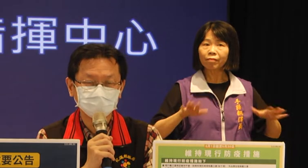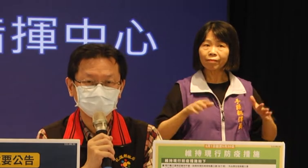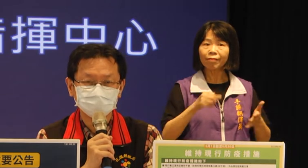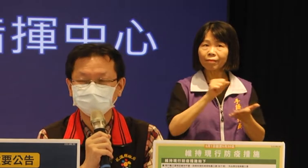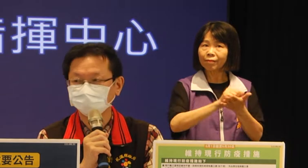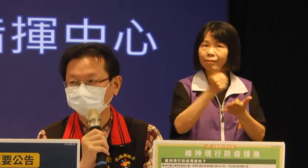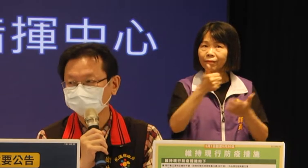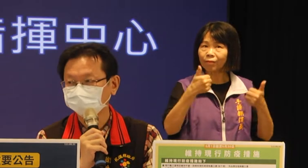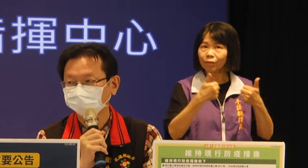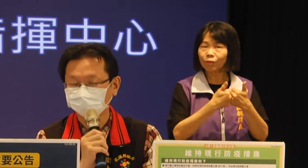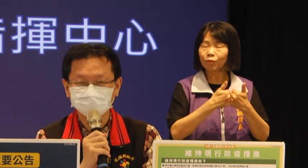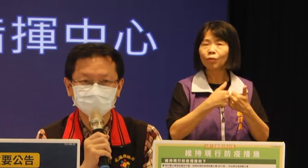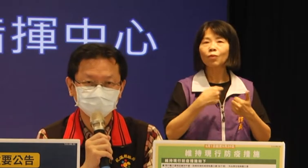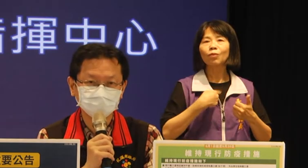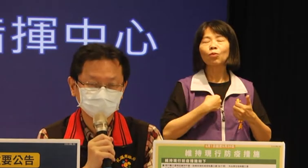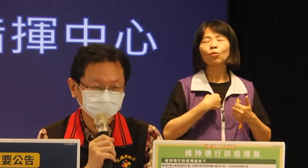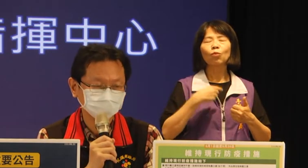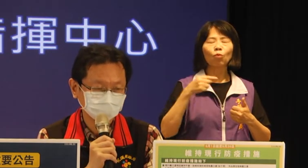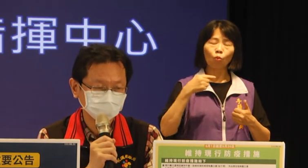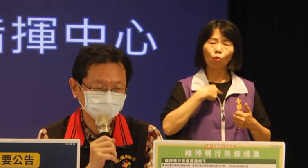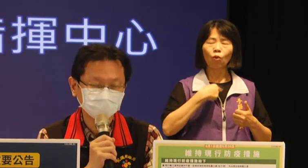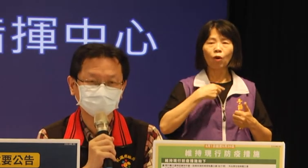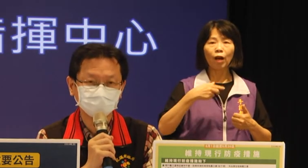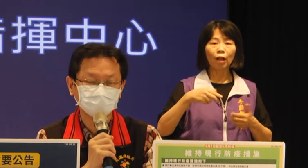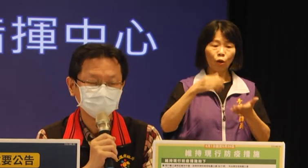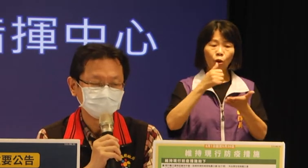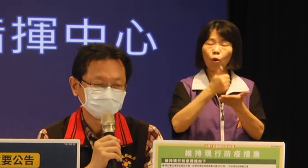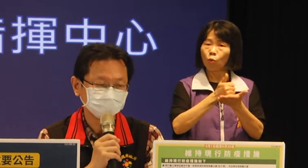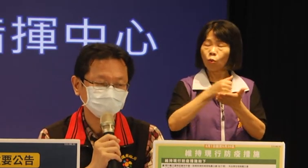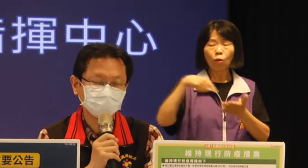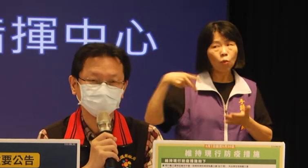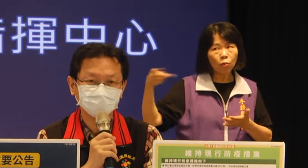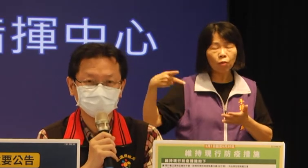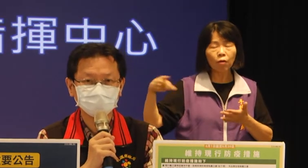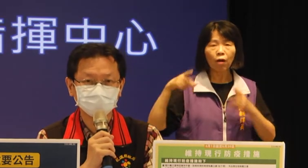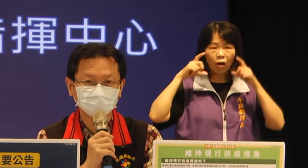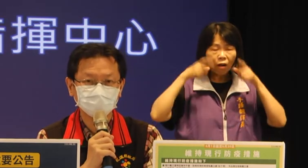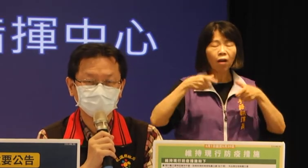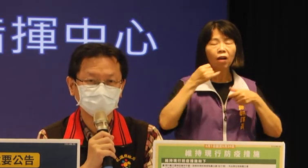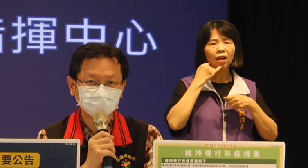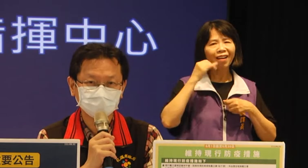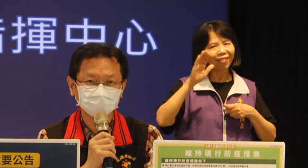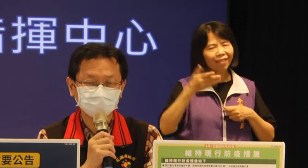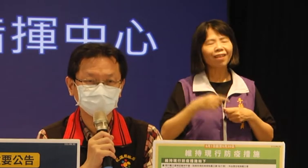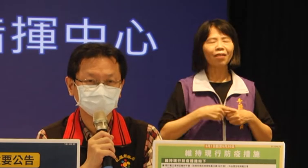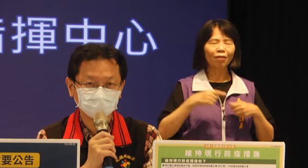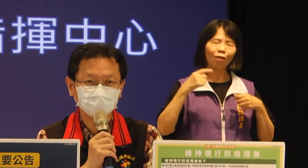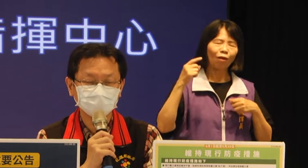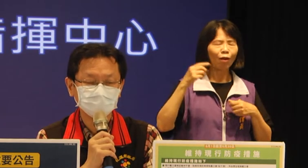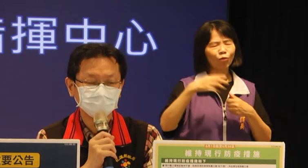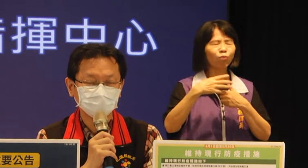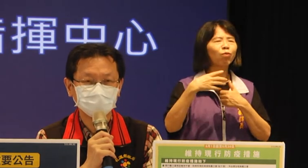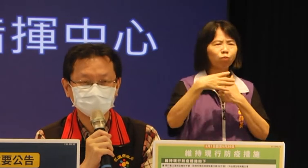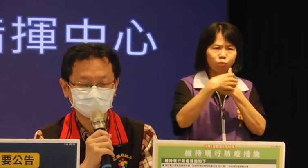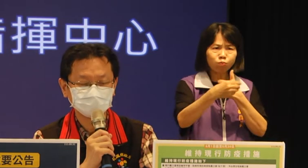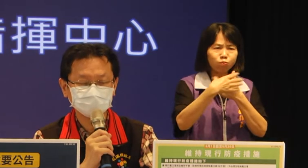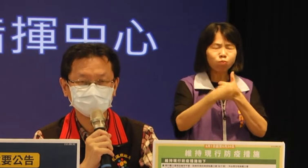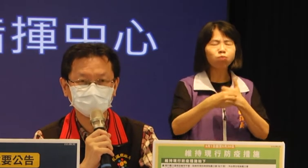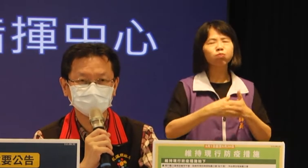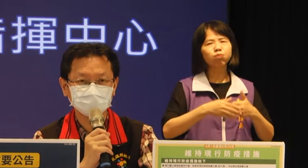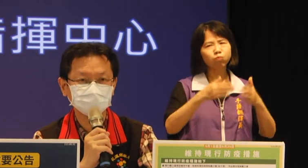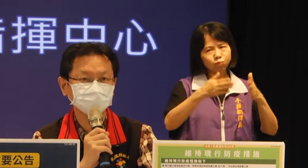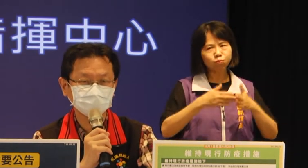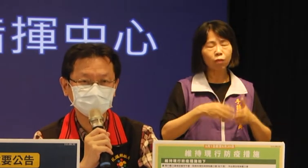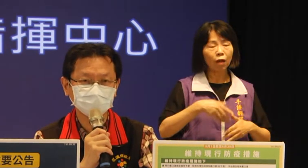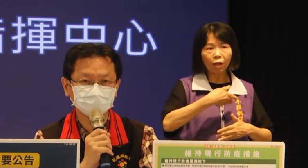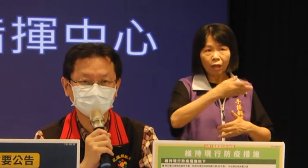时候，其实我相信我跟淑敏其实我们可以不戴口罩，可是我想我们还是要做好戴口罩的榜样，让我们相信知